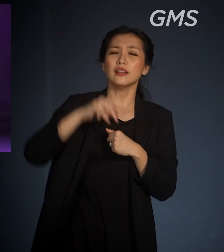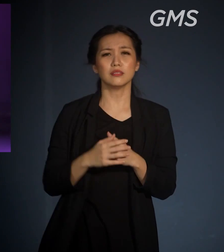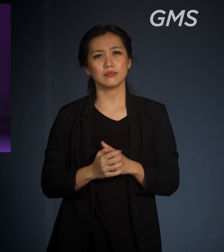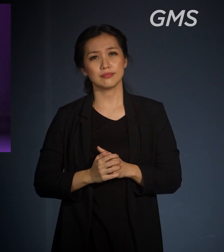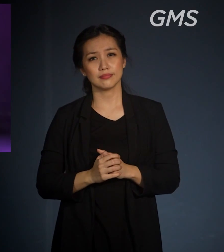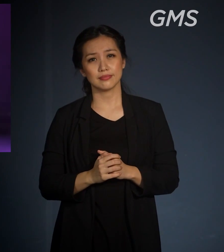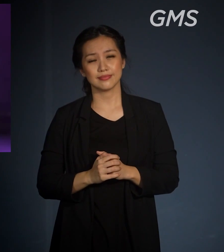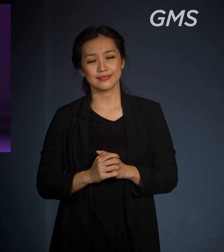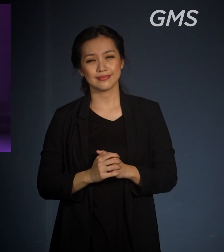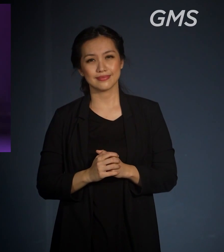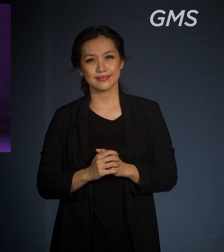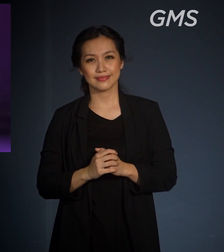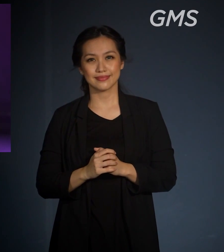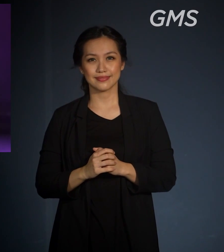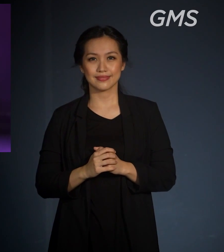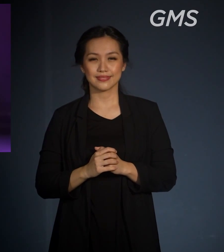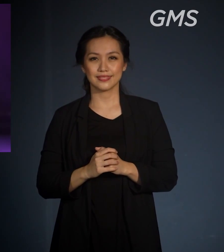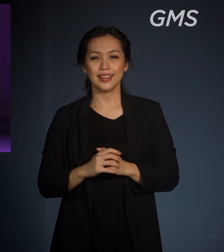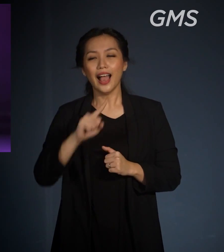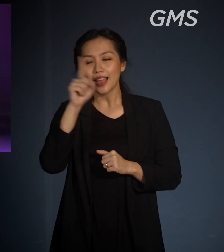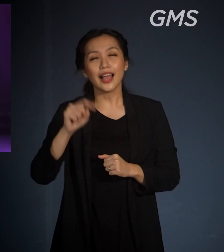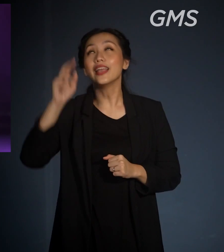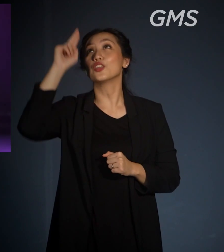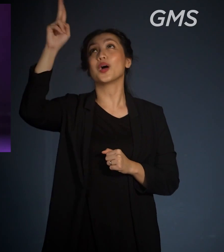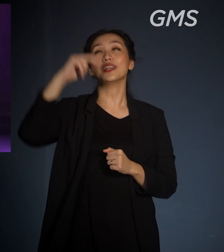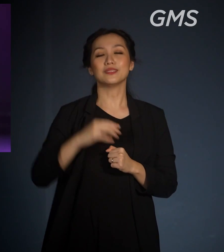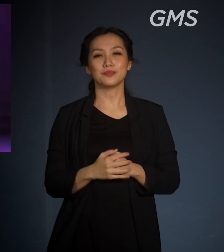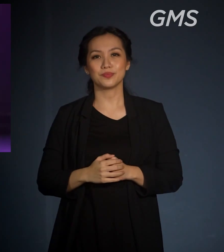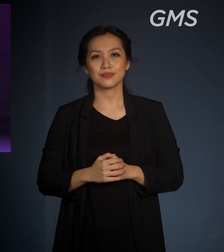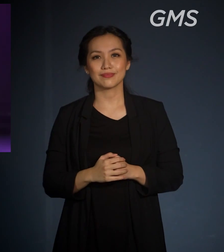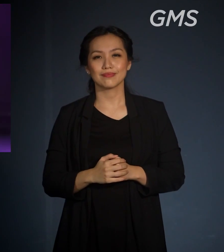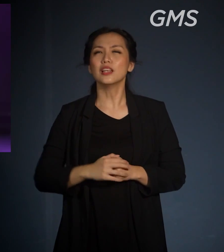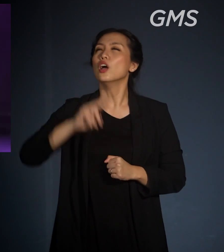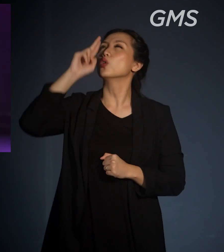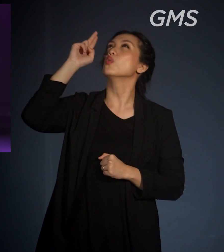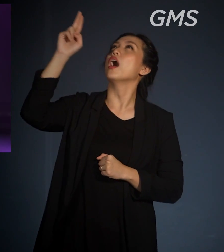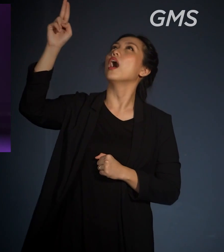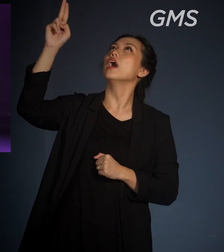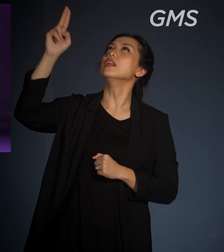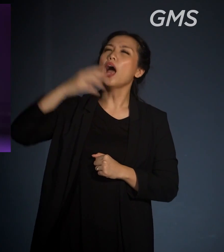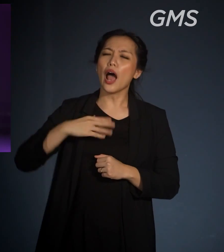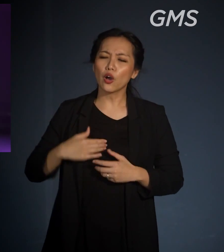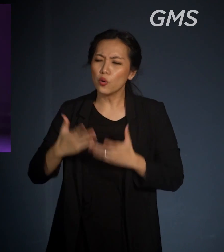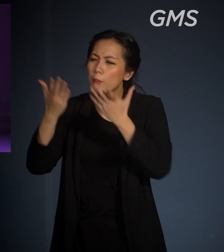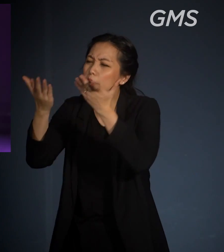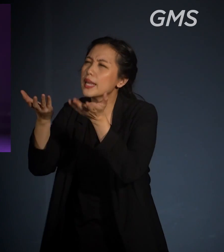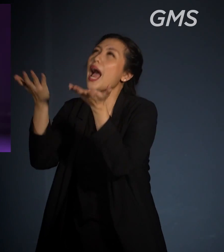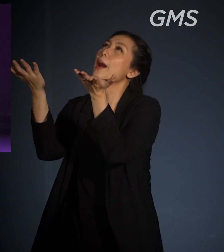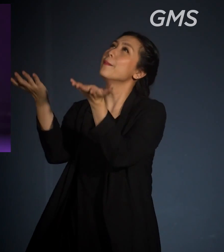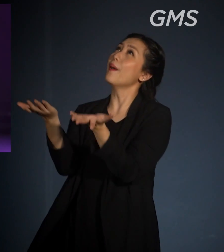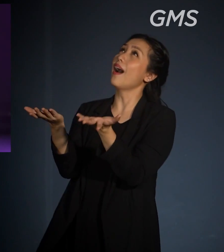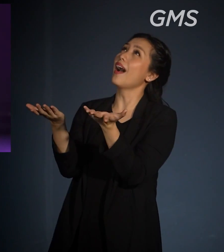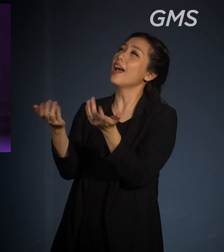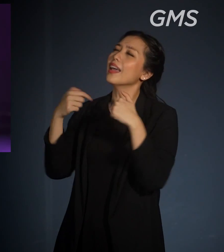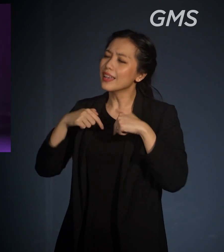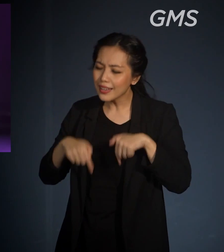hidup saya. Tanya sama Tuhan. Tuhan, Dengan apa aku bisa balas? Aku punya hidup